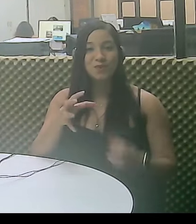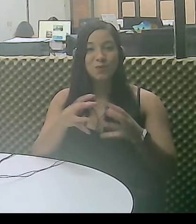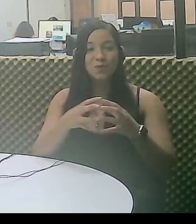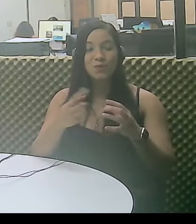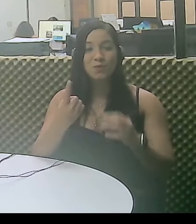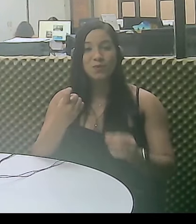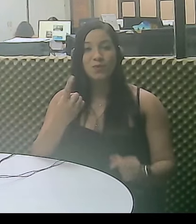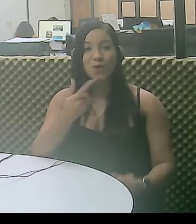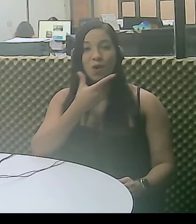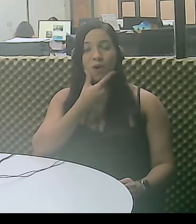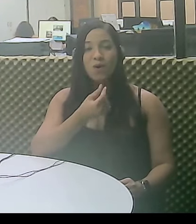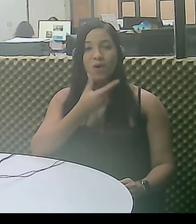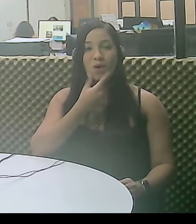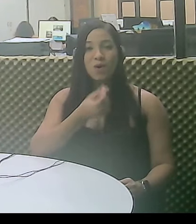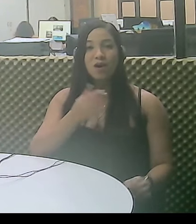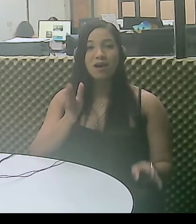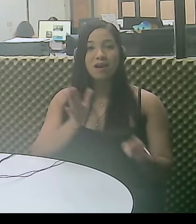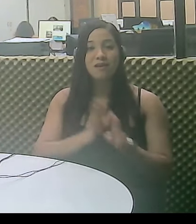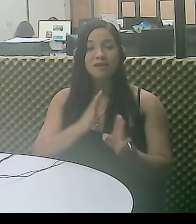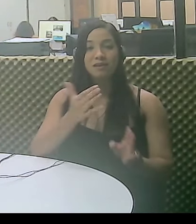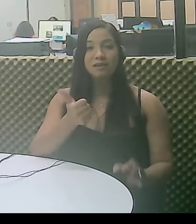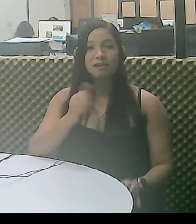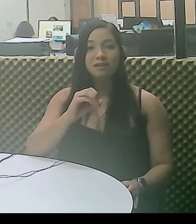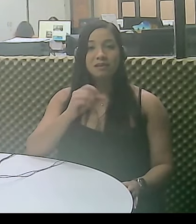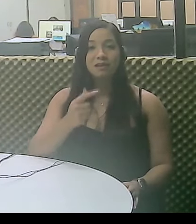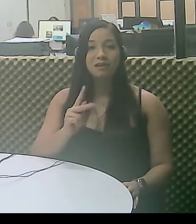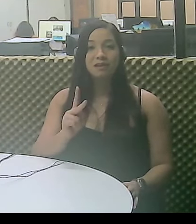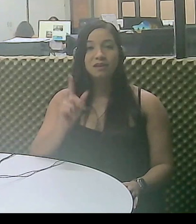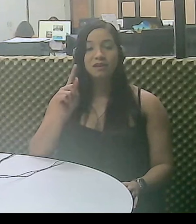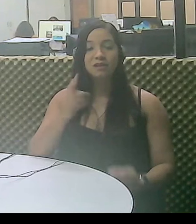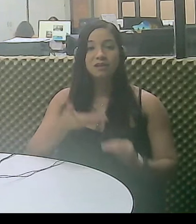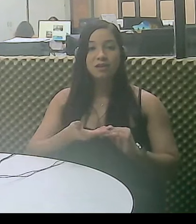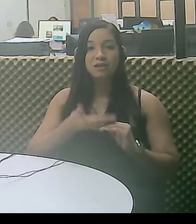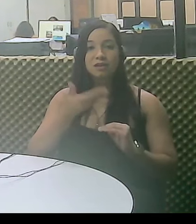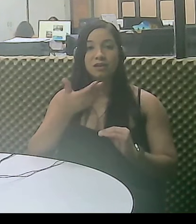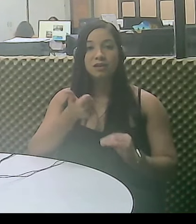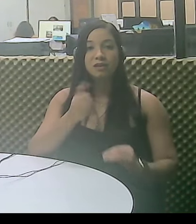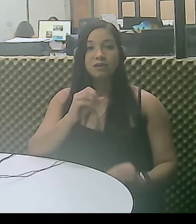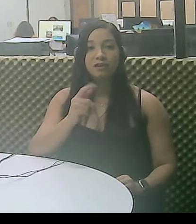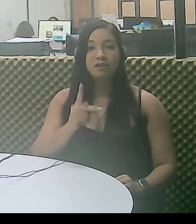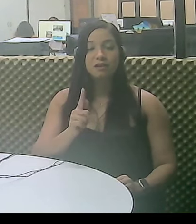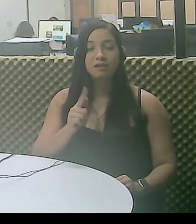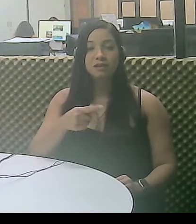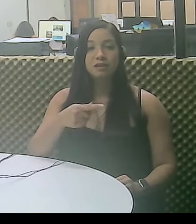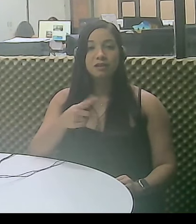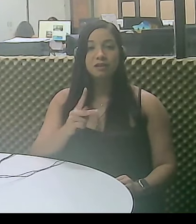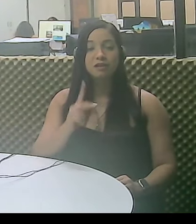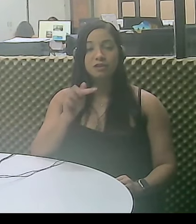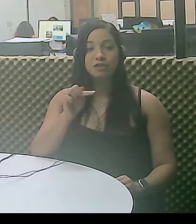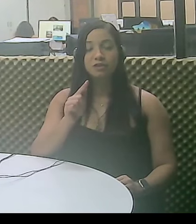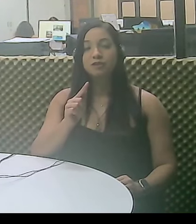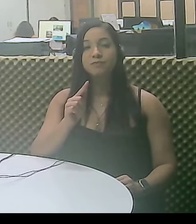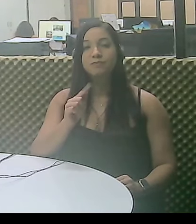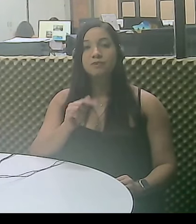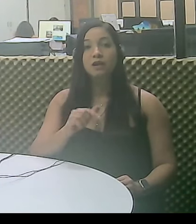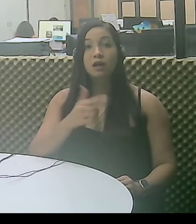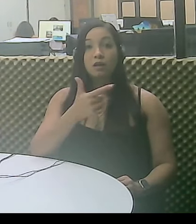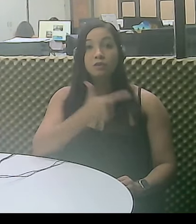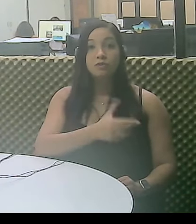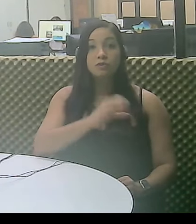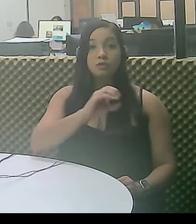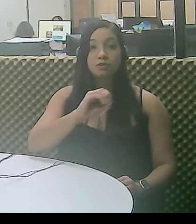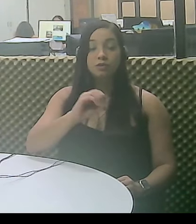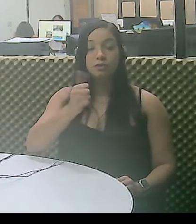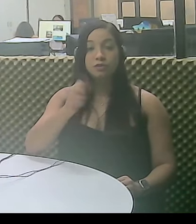unificada masculino até 107 quilos e acima de 107 quilos e levantou 215